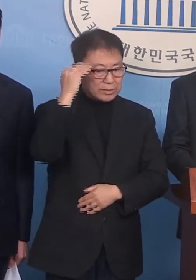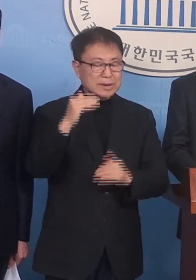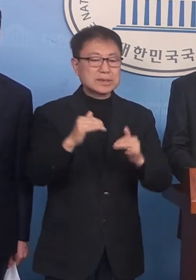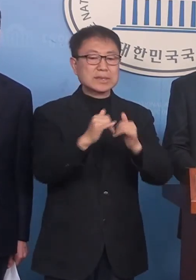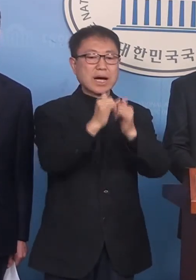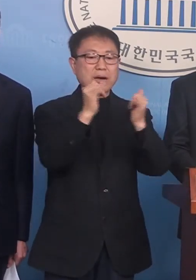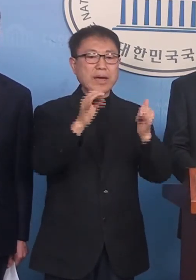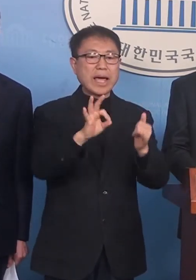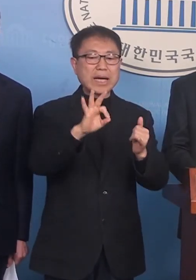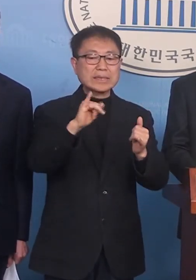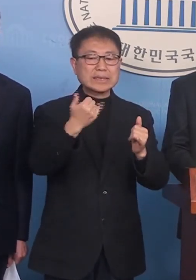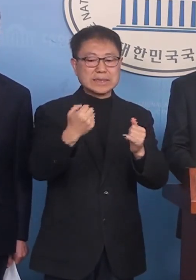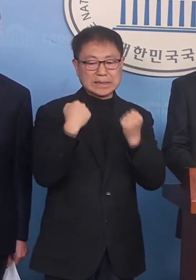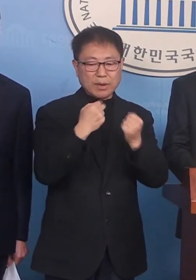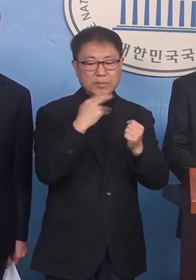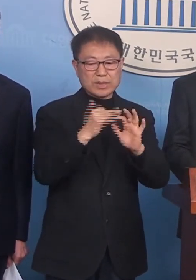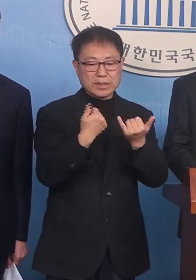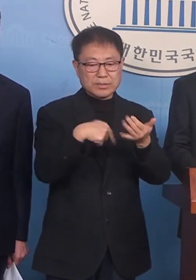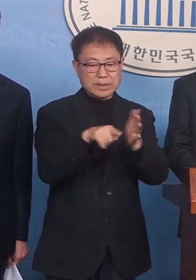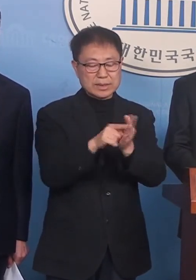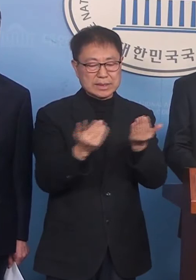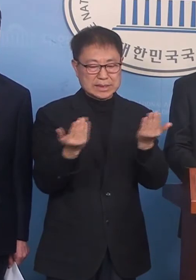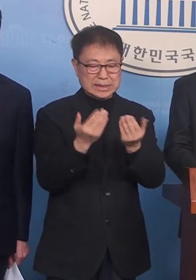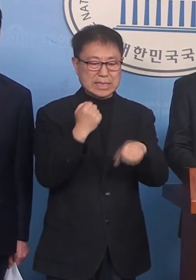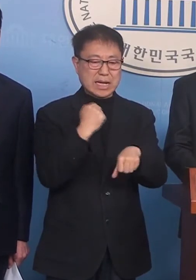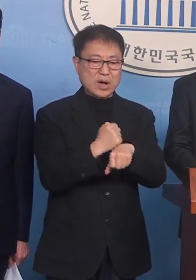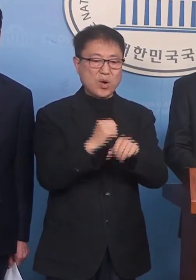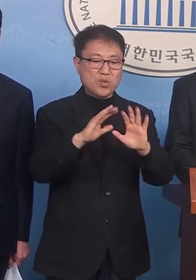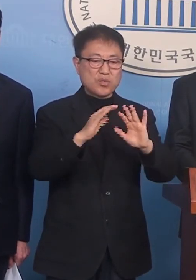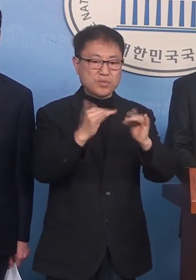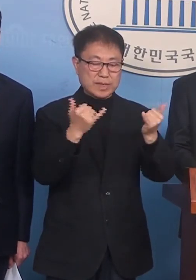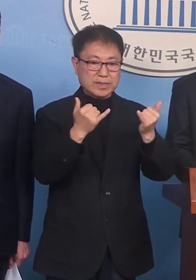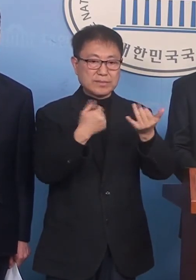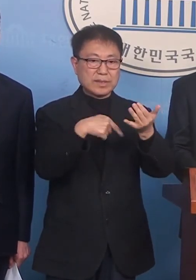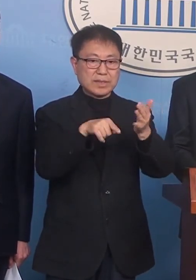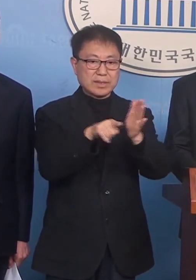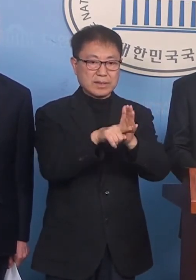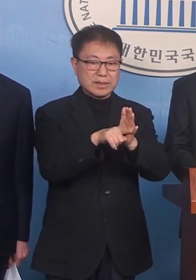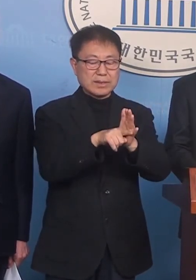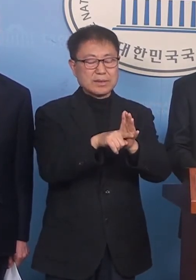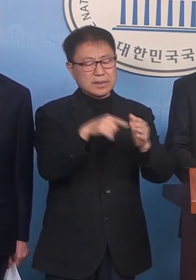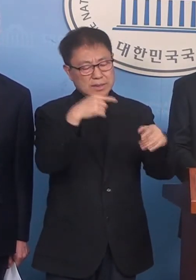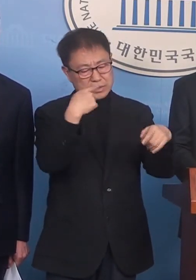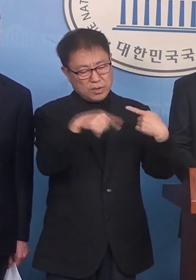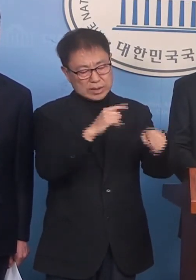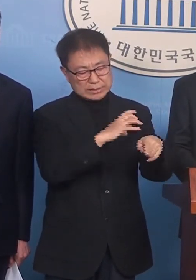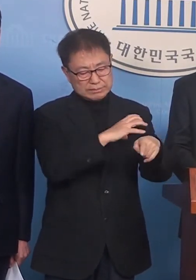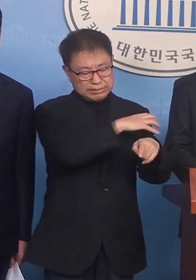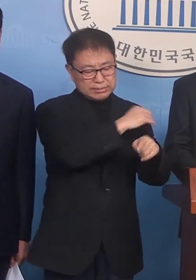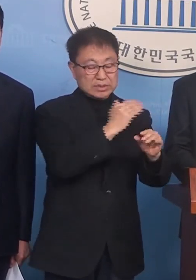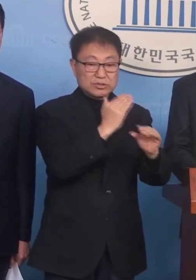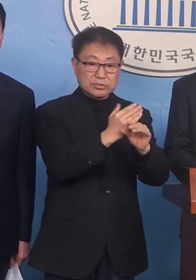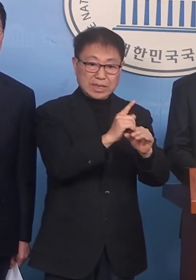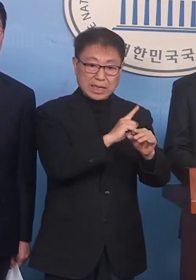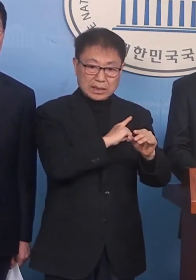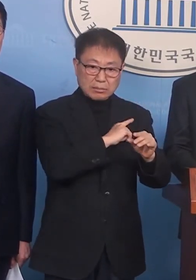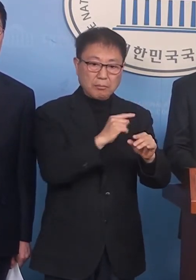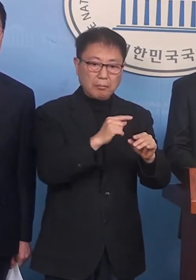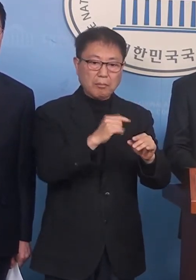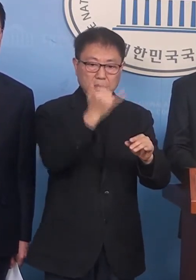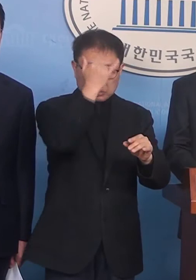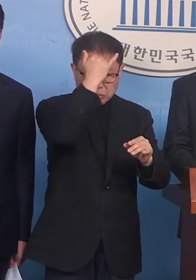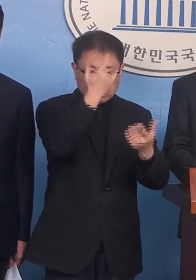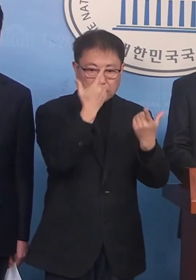위해서 많은 일을 해왔고 그 결과 국민에게 기성 정치 세력 중에서는 가장